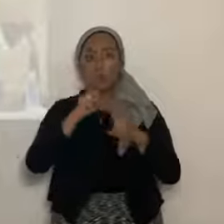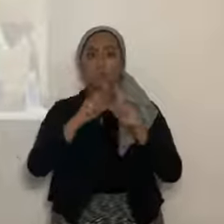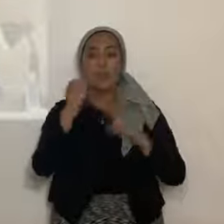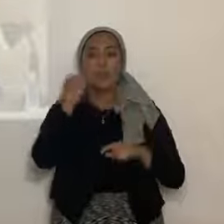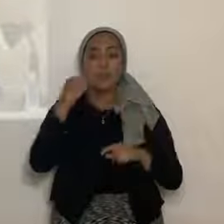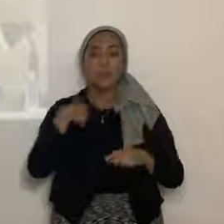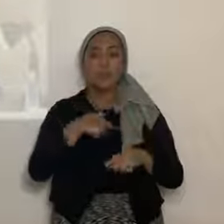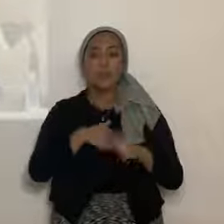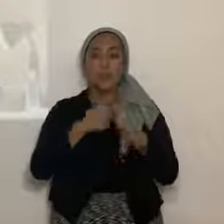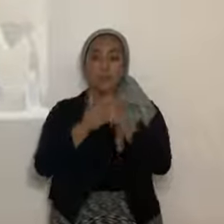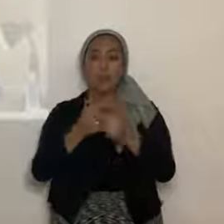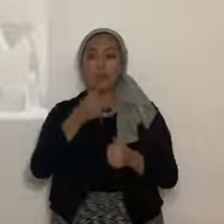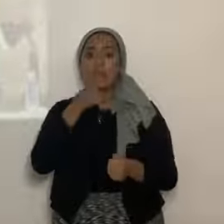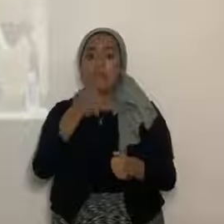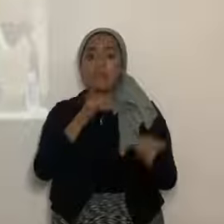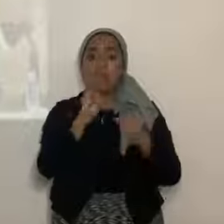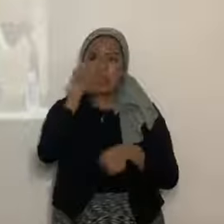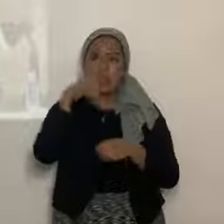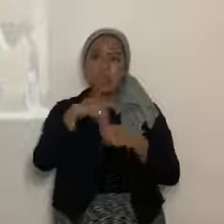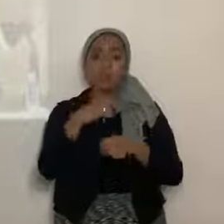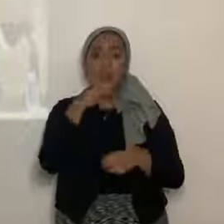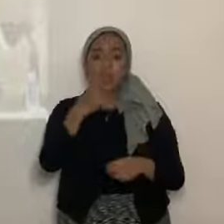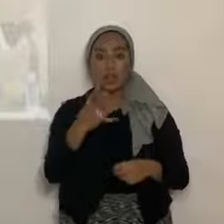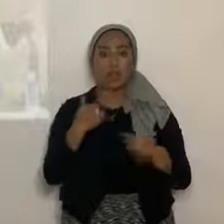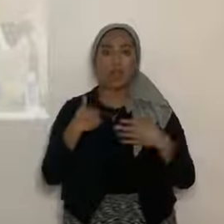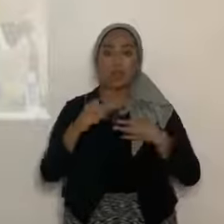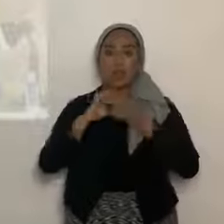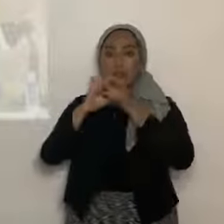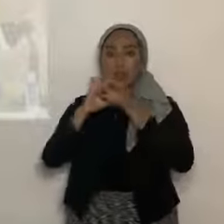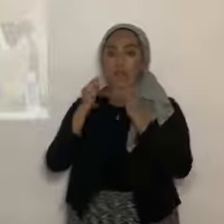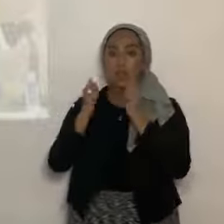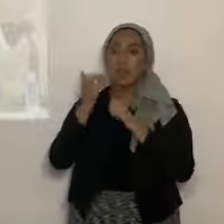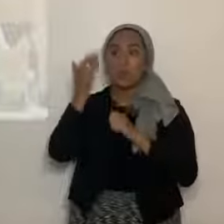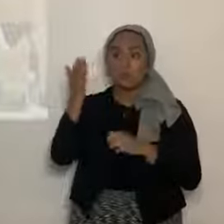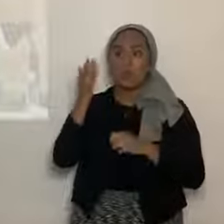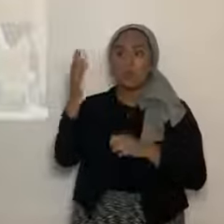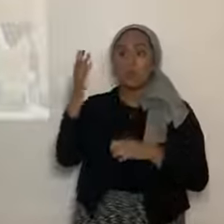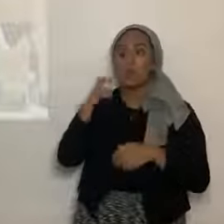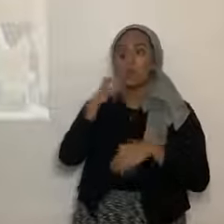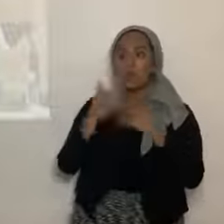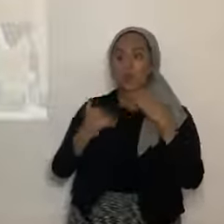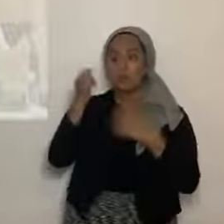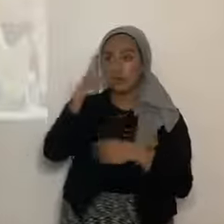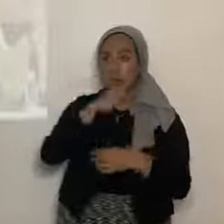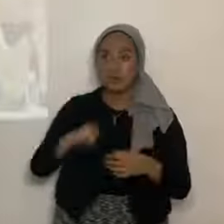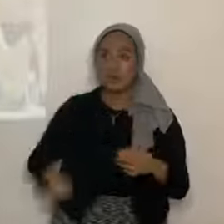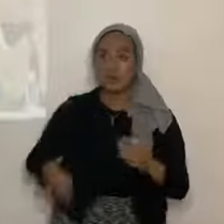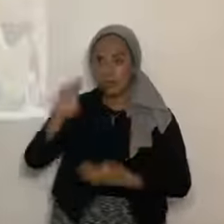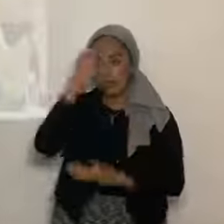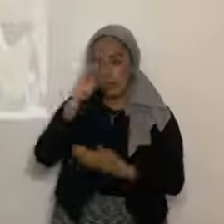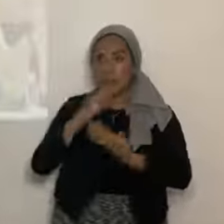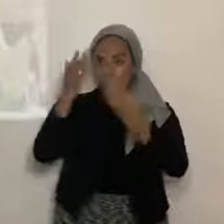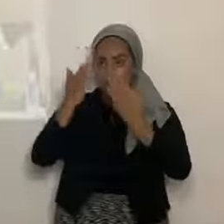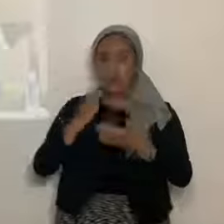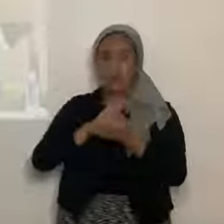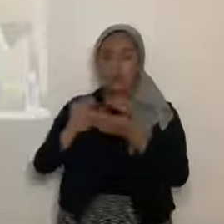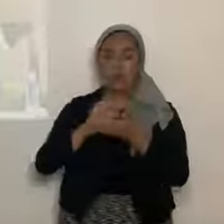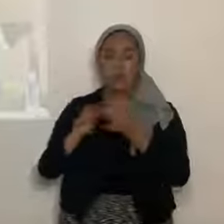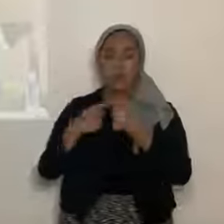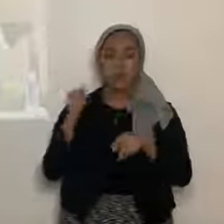luz, como Él está en luz, tenemos comunión unos con nosotros. Y la sangre de Yahshua Mashiach, su Hijo, nos limpia de todo pecado. Es tiempo de